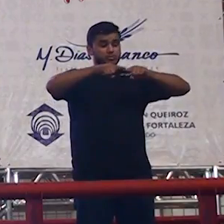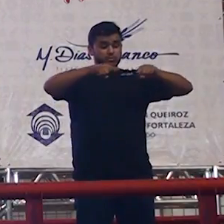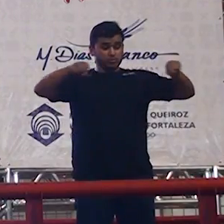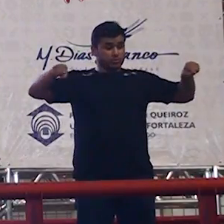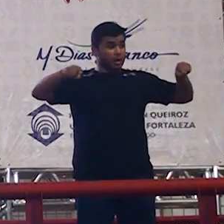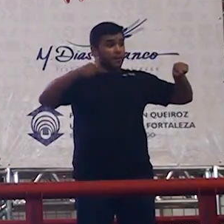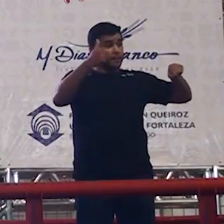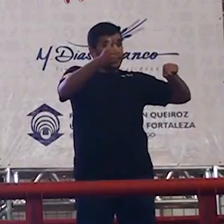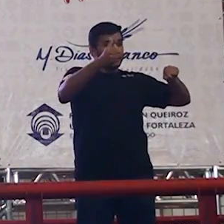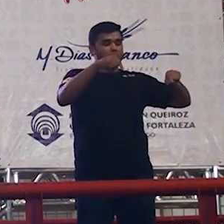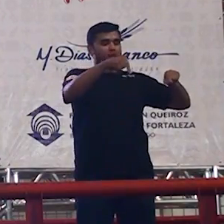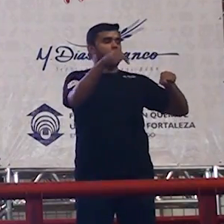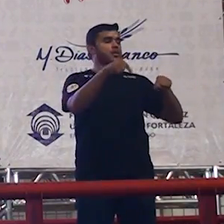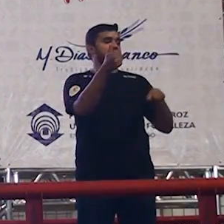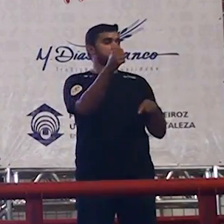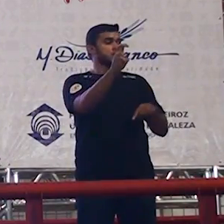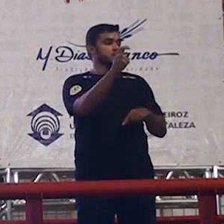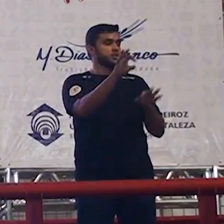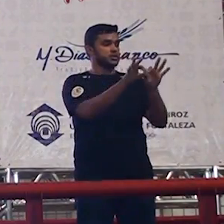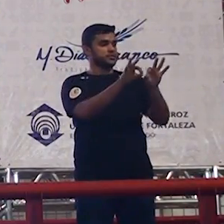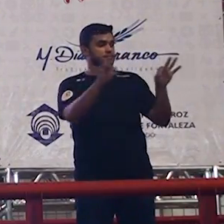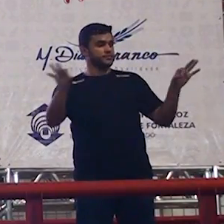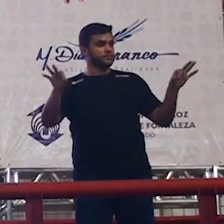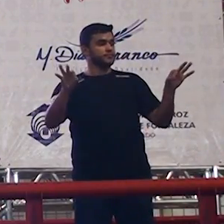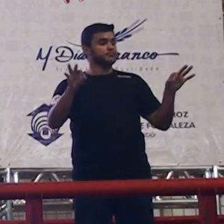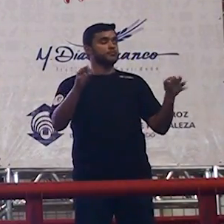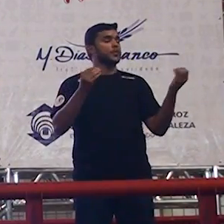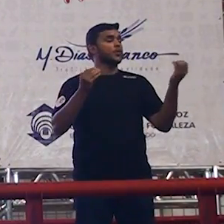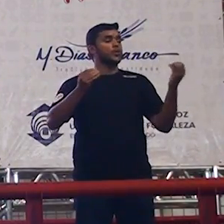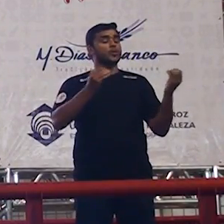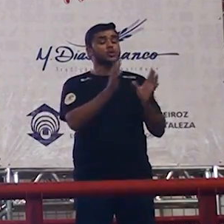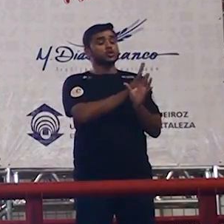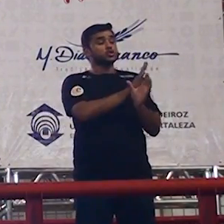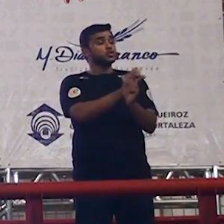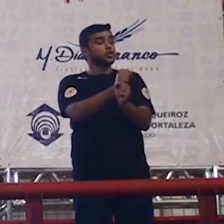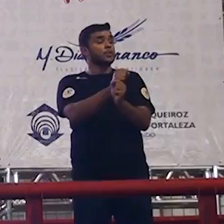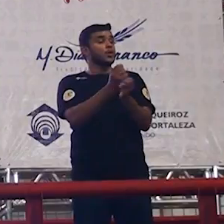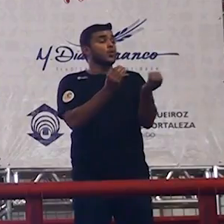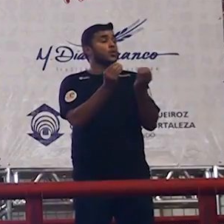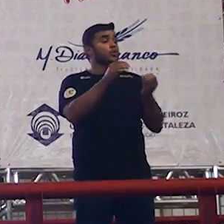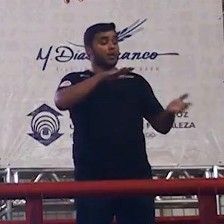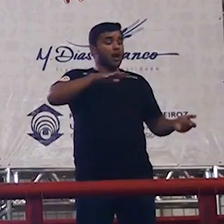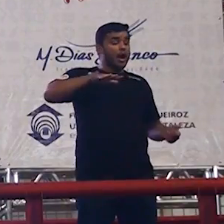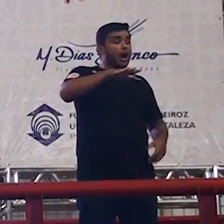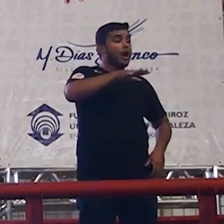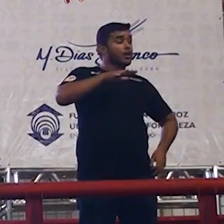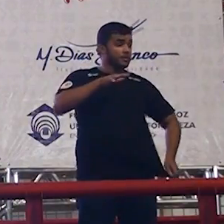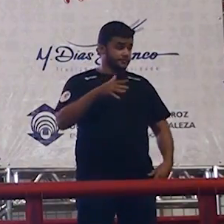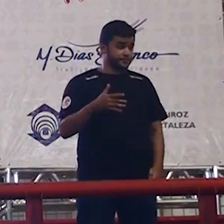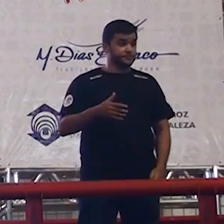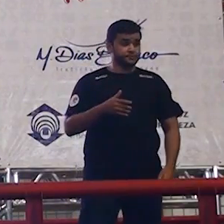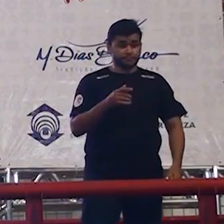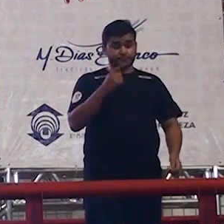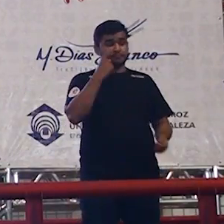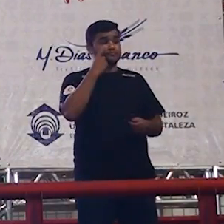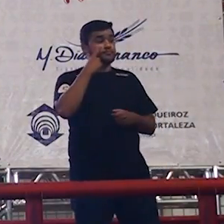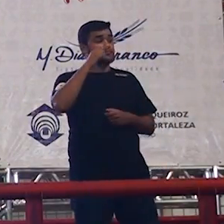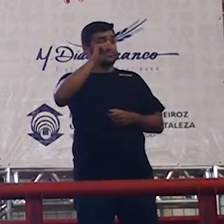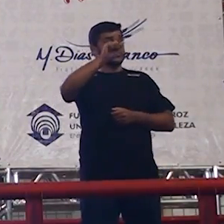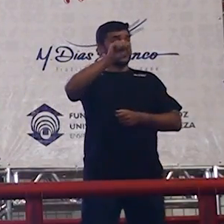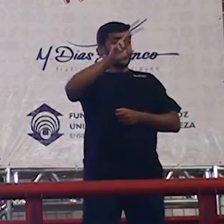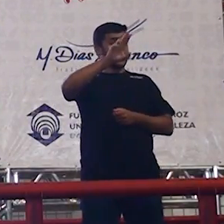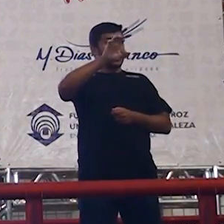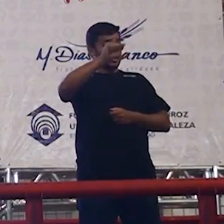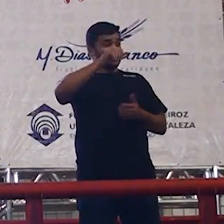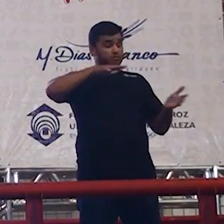Então, a medida da área do palco em metros é... Para calcular a área do